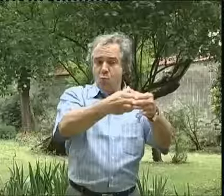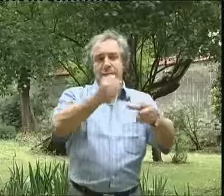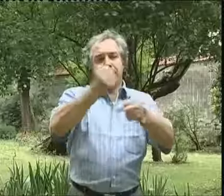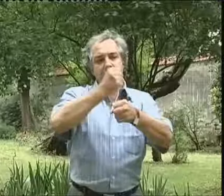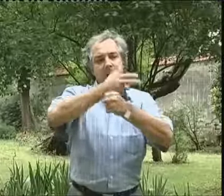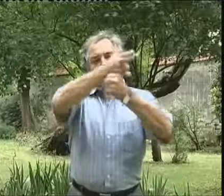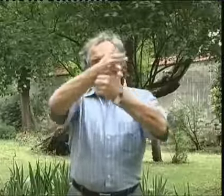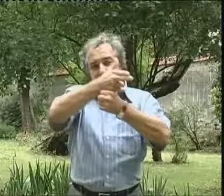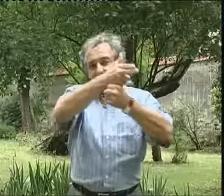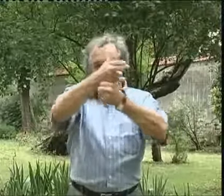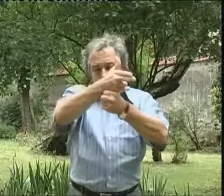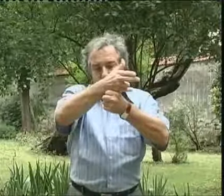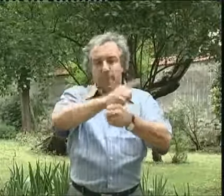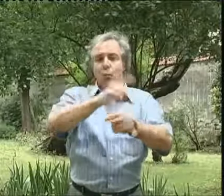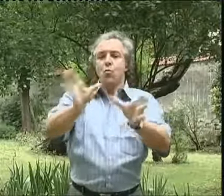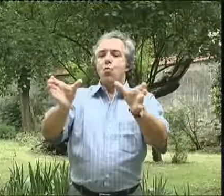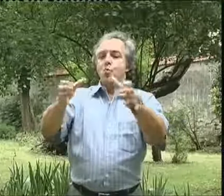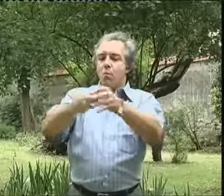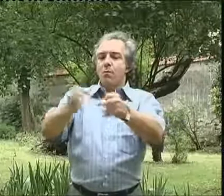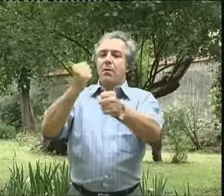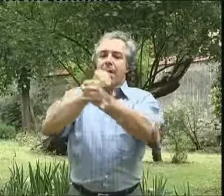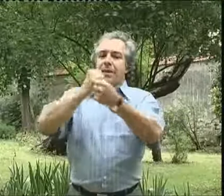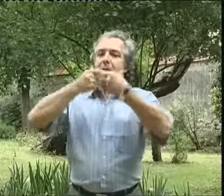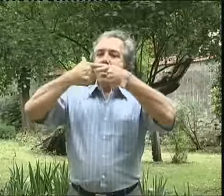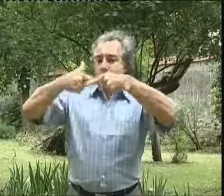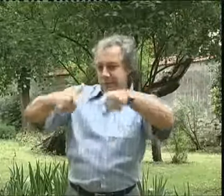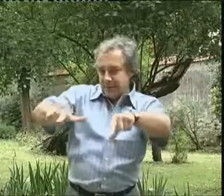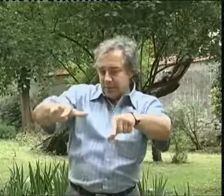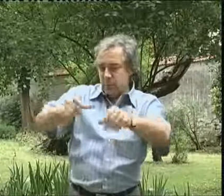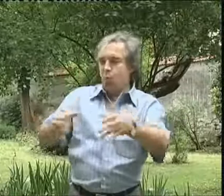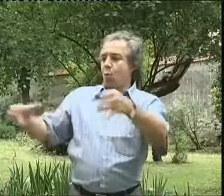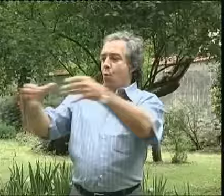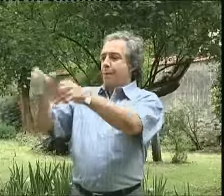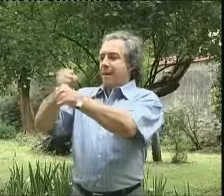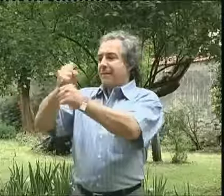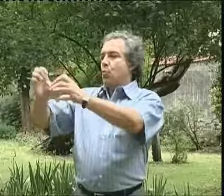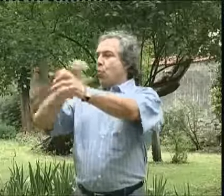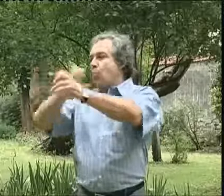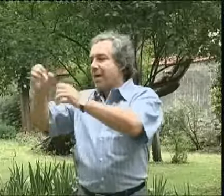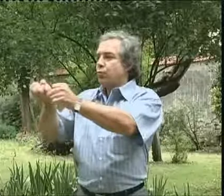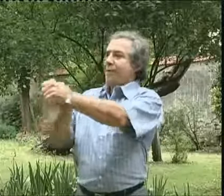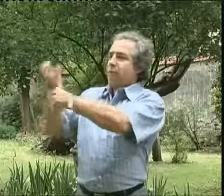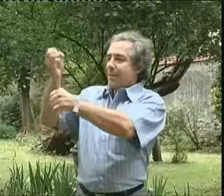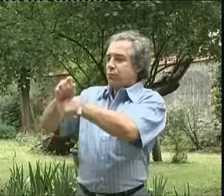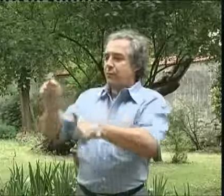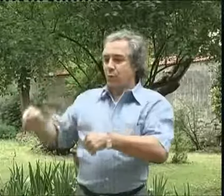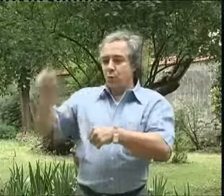de travail sur la technique vidéo, un groupe de réflexion pour la diffusion et enfin un groupe de coordination et